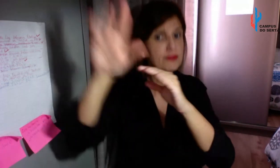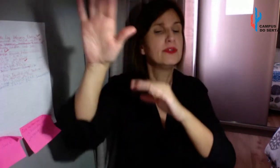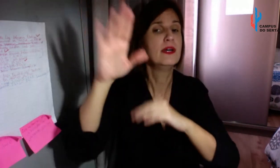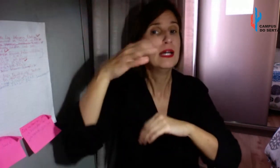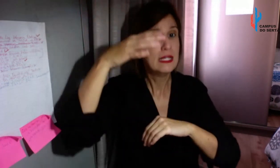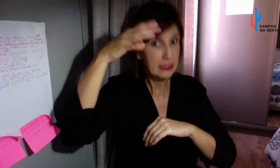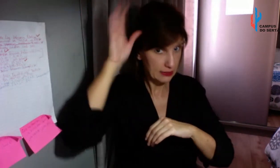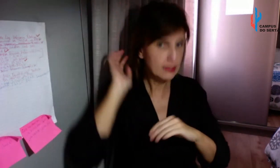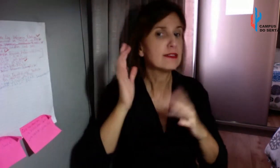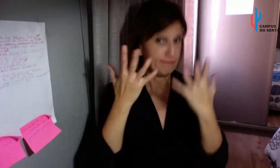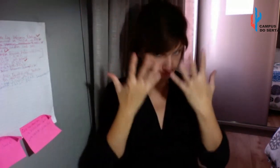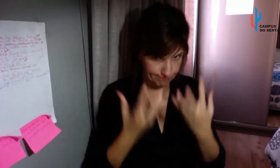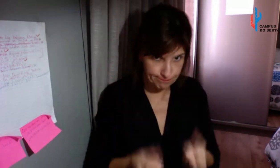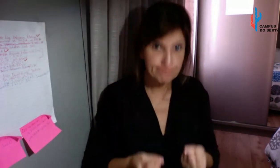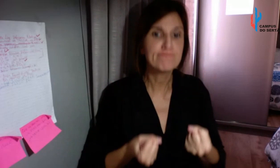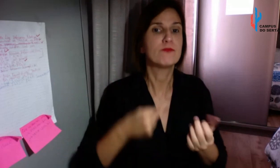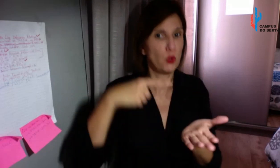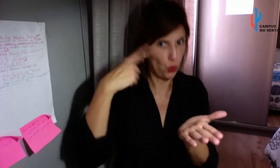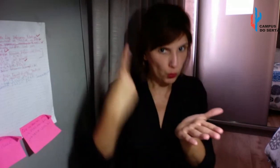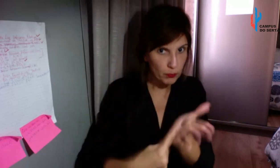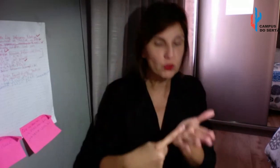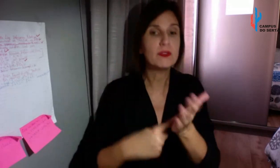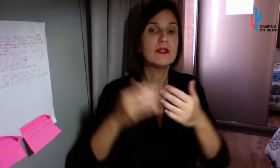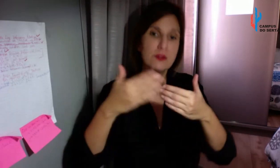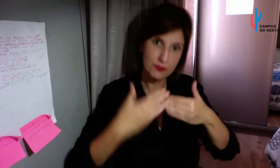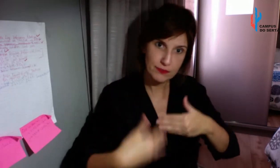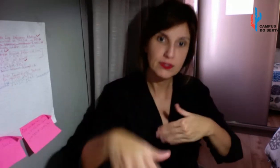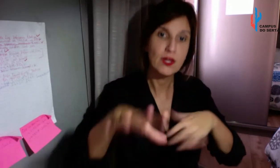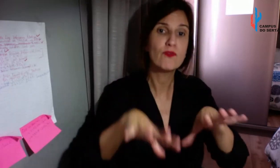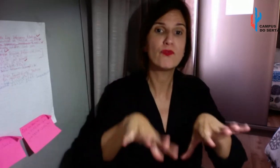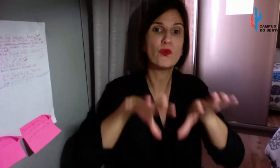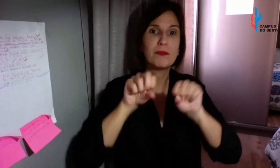temos organizado já um material que encaminhamos à professora,